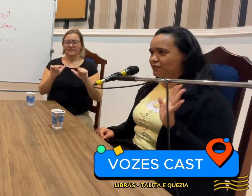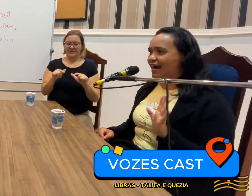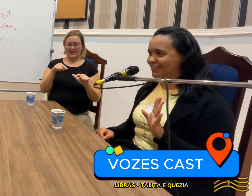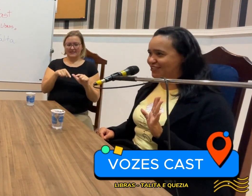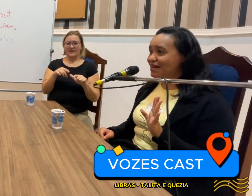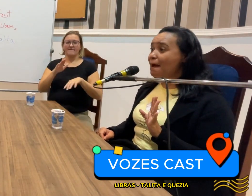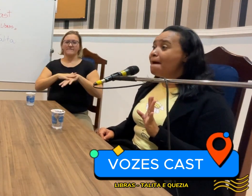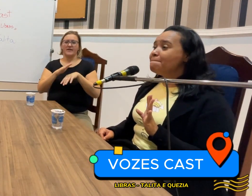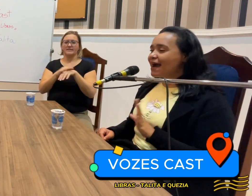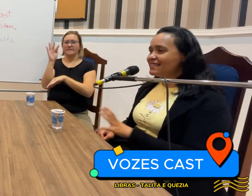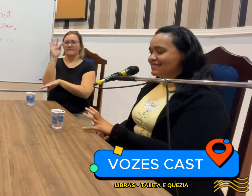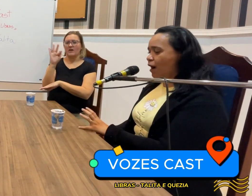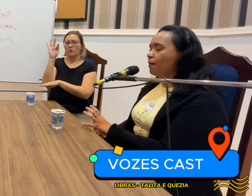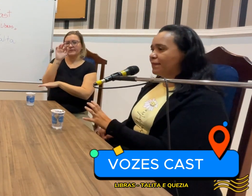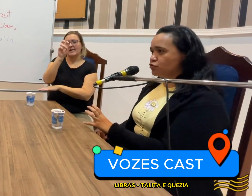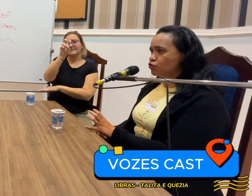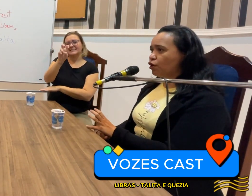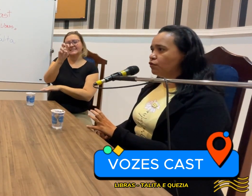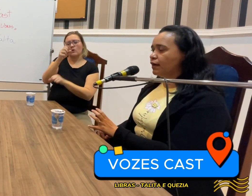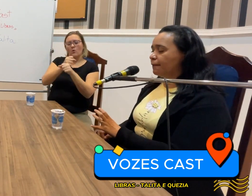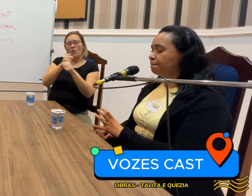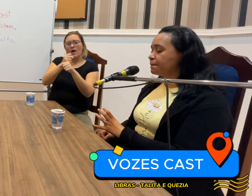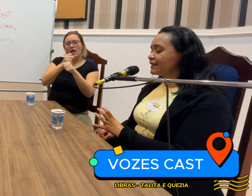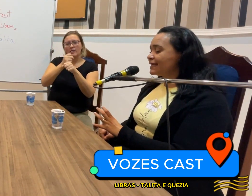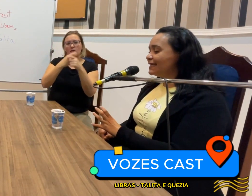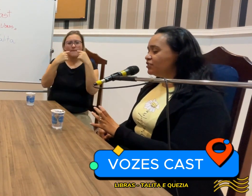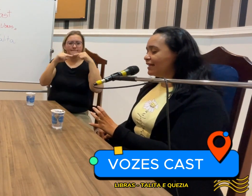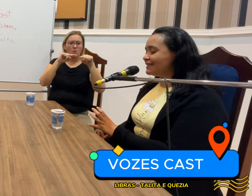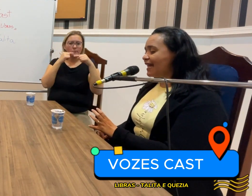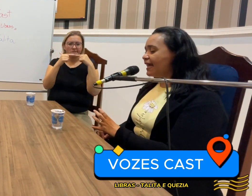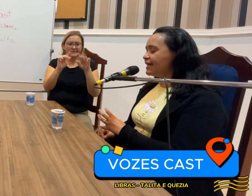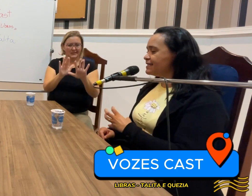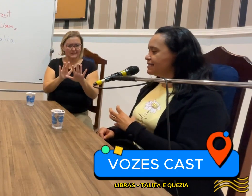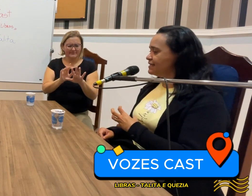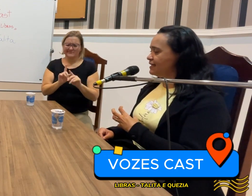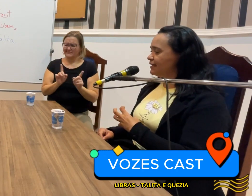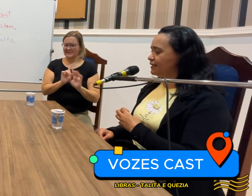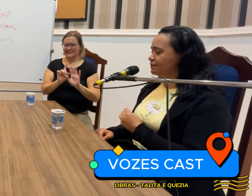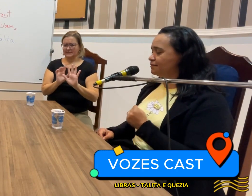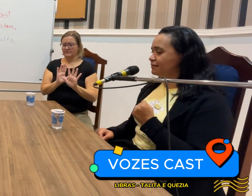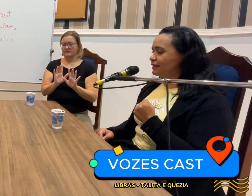numa faculdade. Mas é uma pessoa que já tem